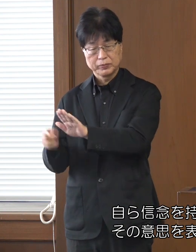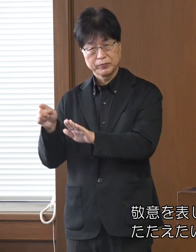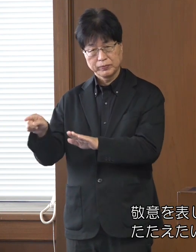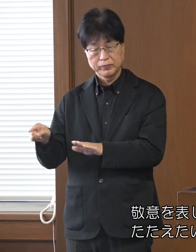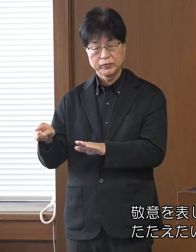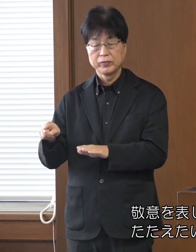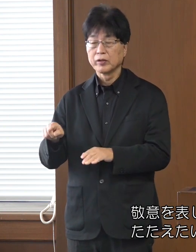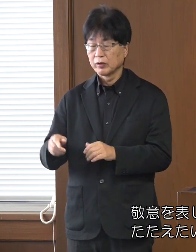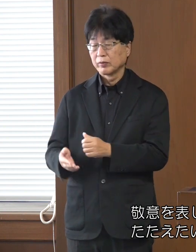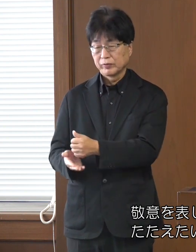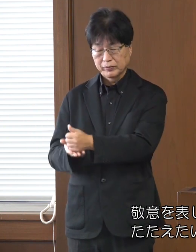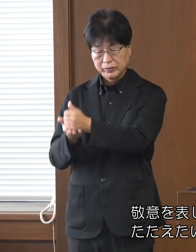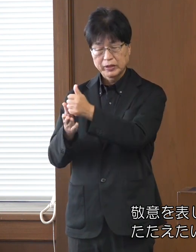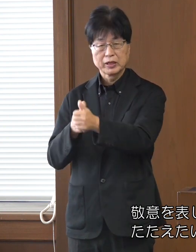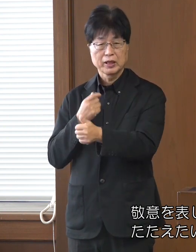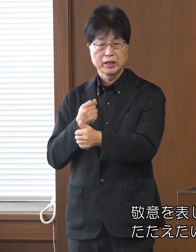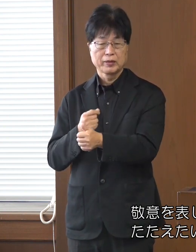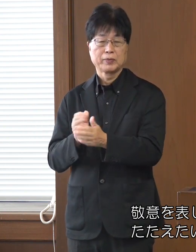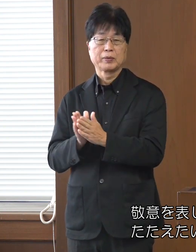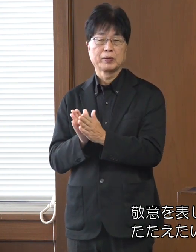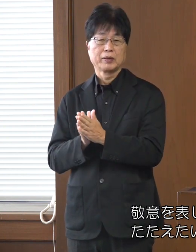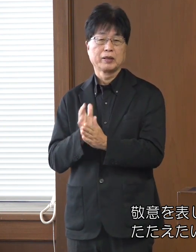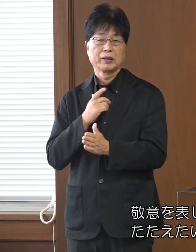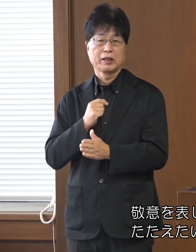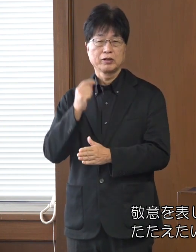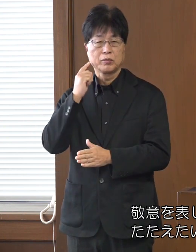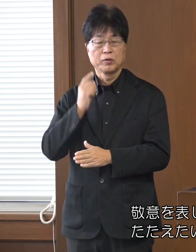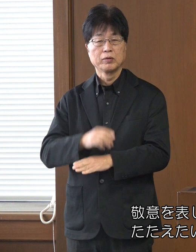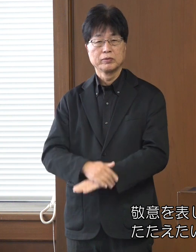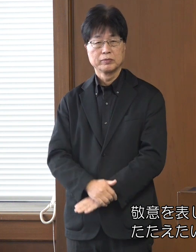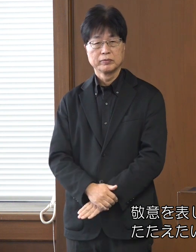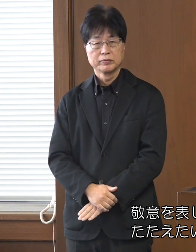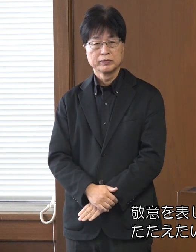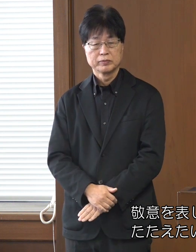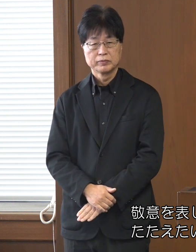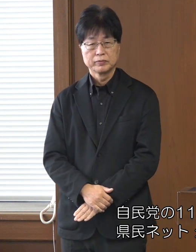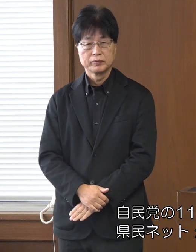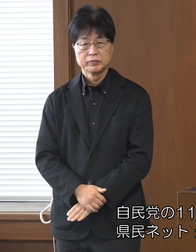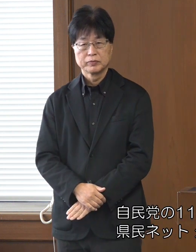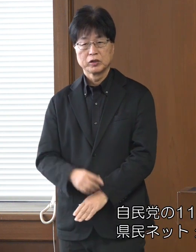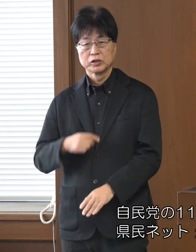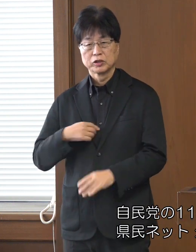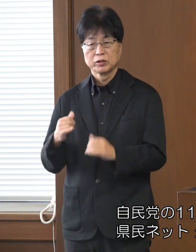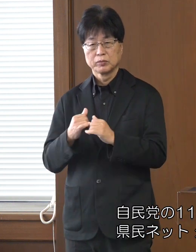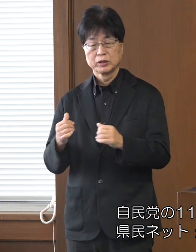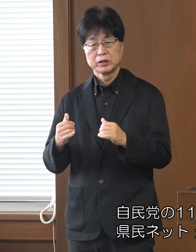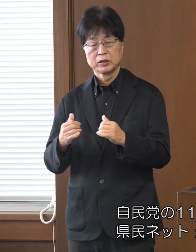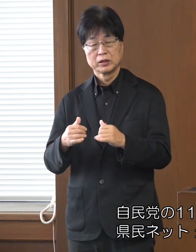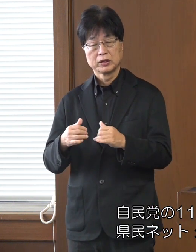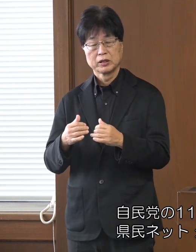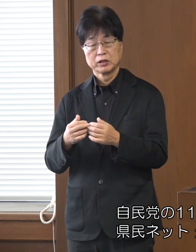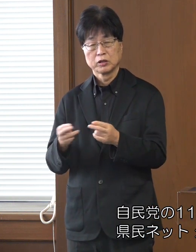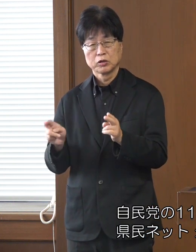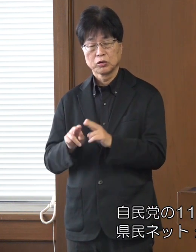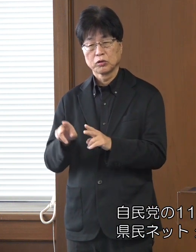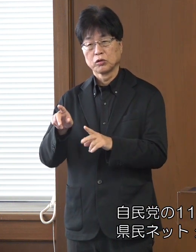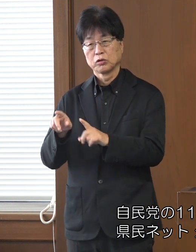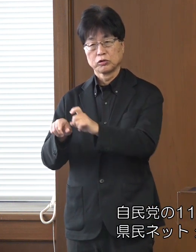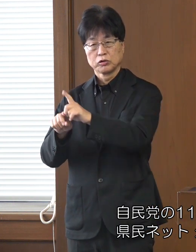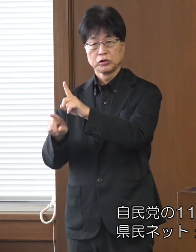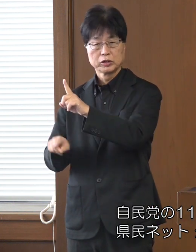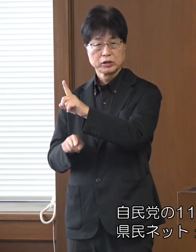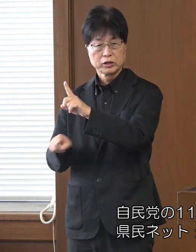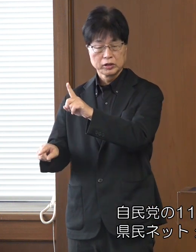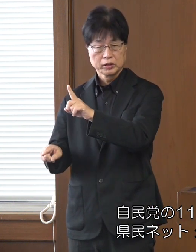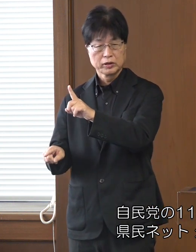に敬意を表したいし、称えたいというふうに思います。まあ、この自民党の11人の皆さんと県民ネット公明の